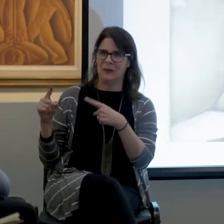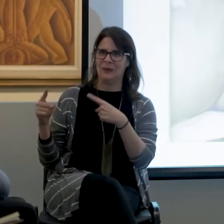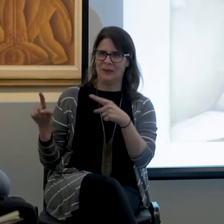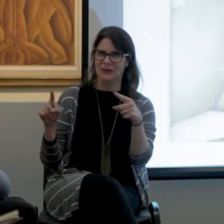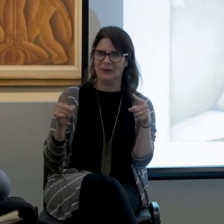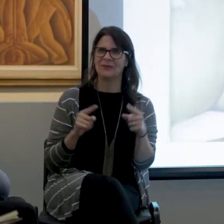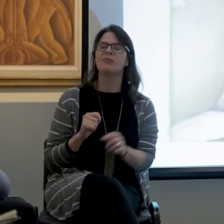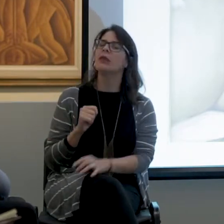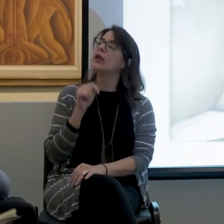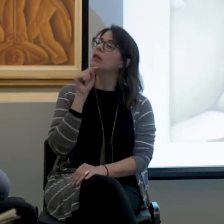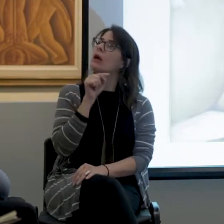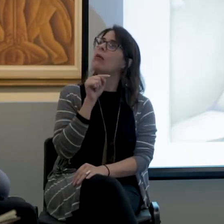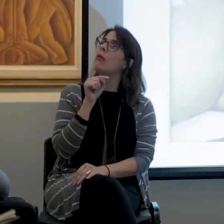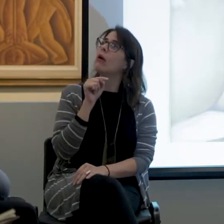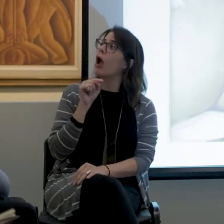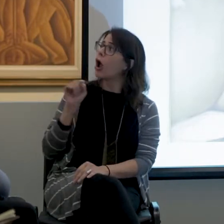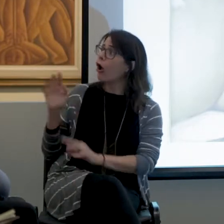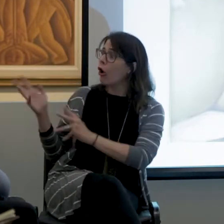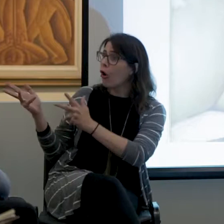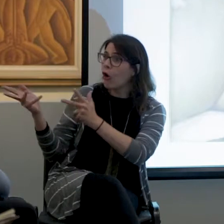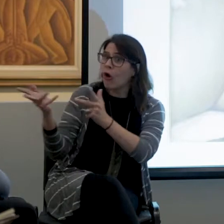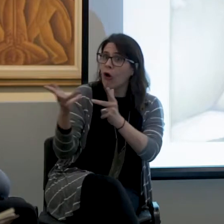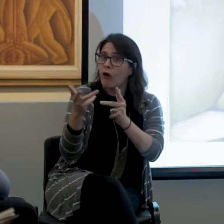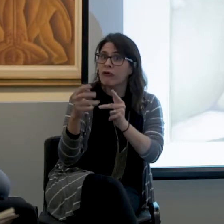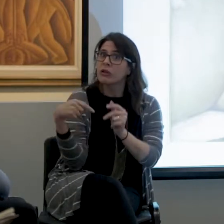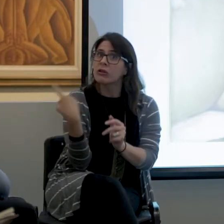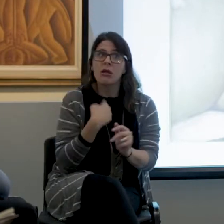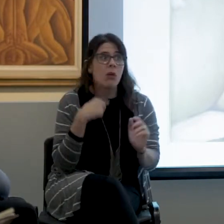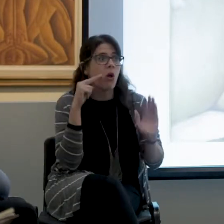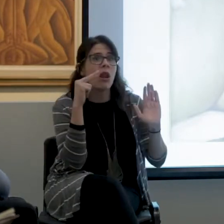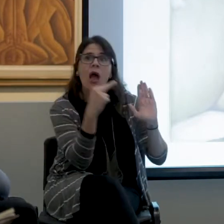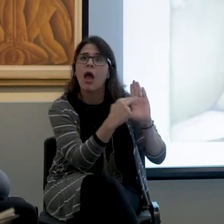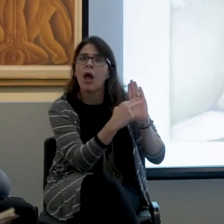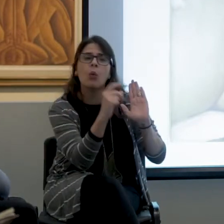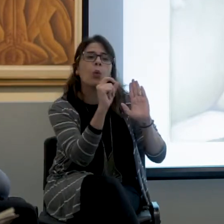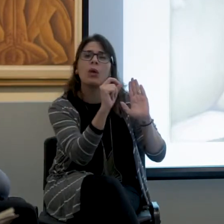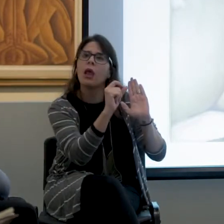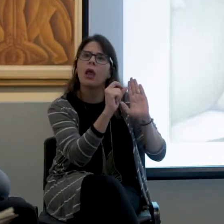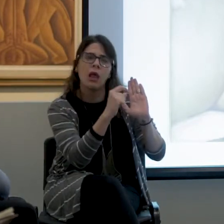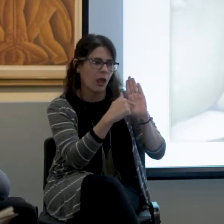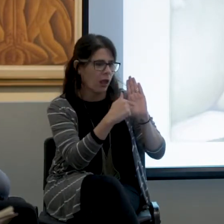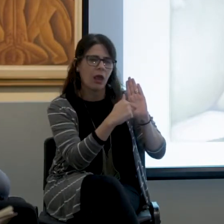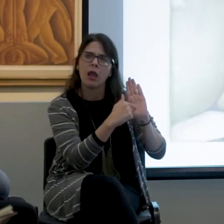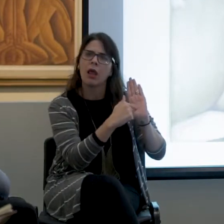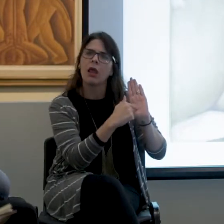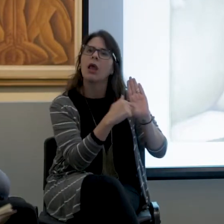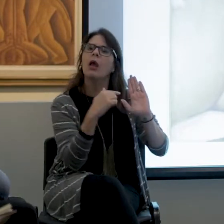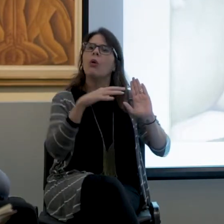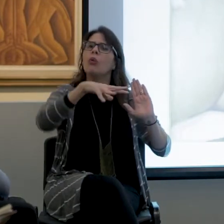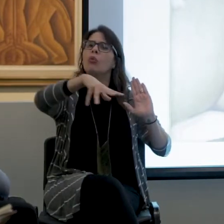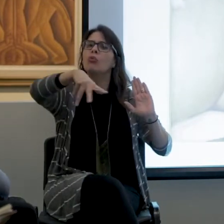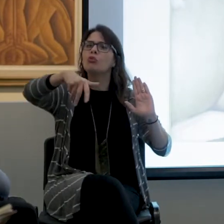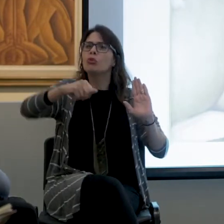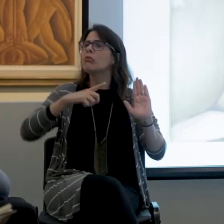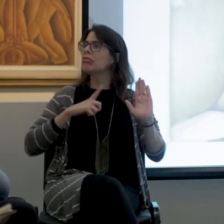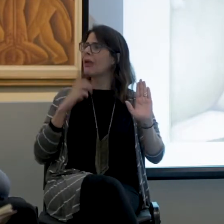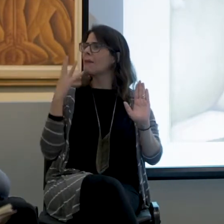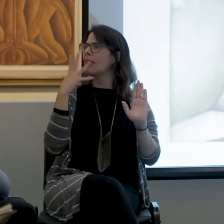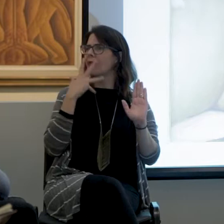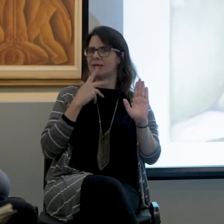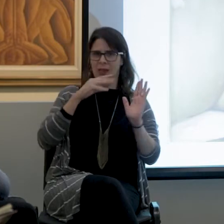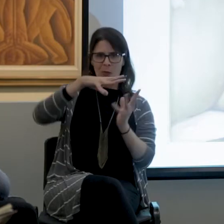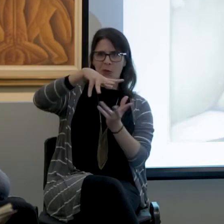carnalidade do mundo, da vida e da sua beleza. dentro da qual o sexo, sem dúvida, é parte.